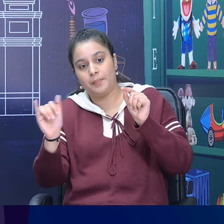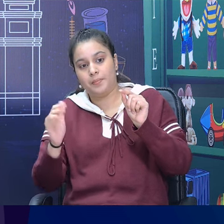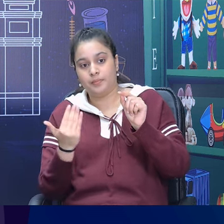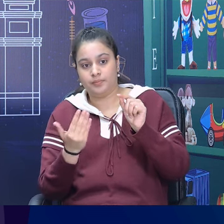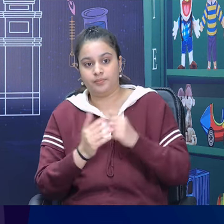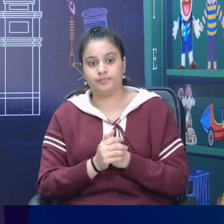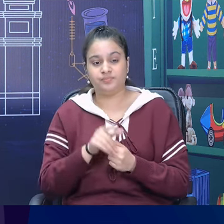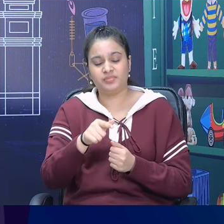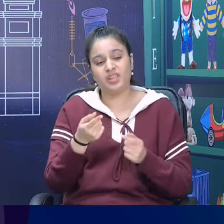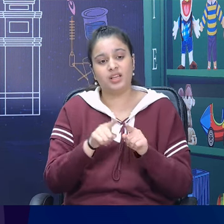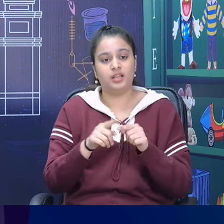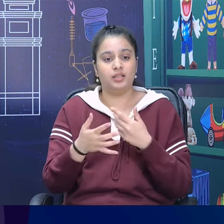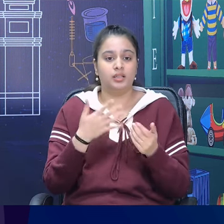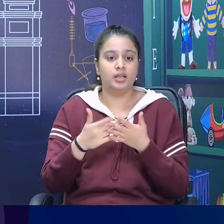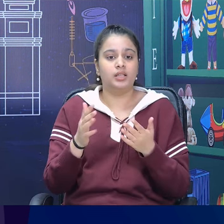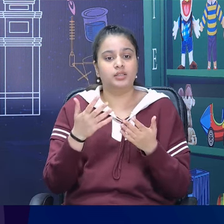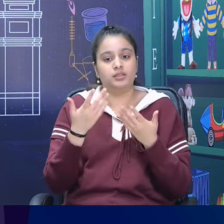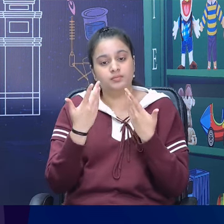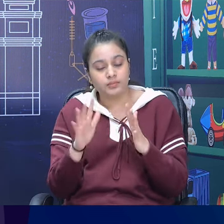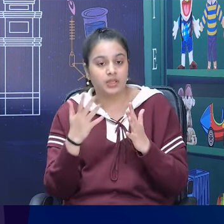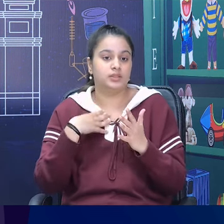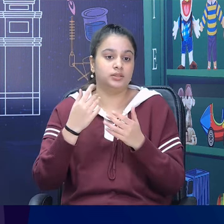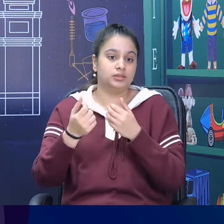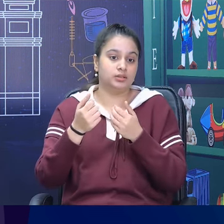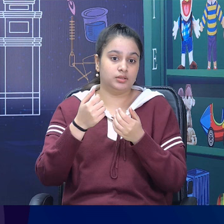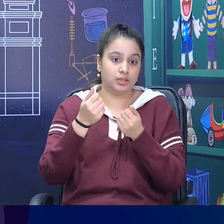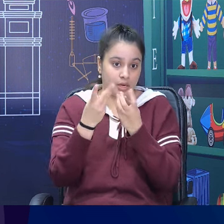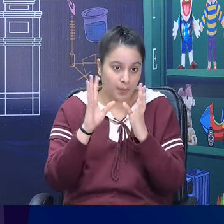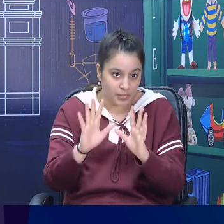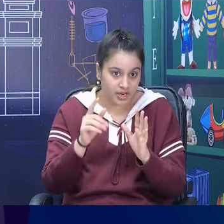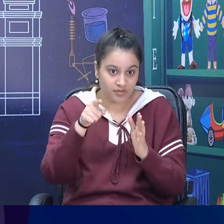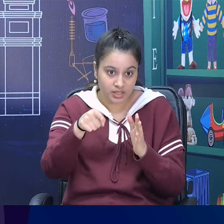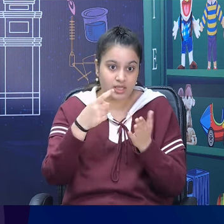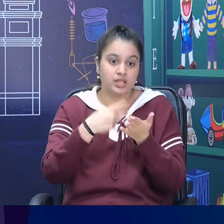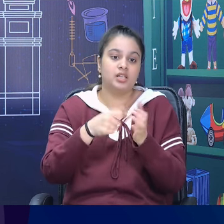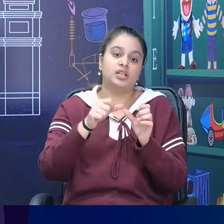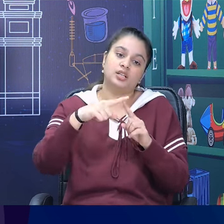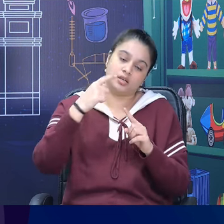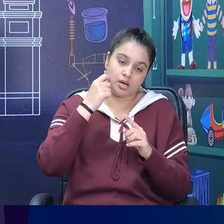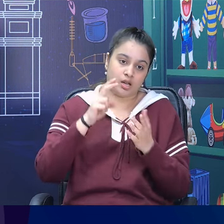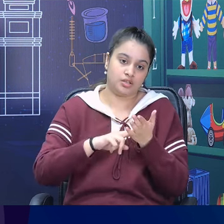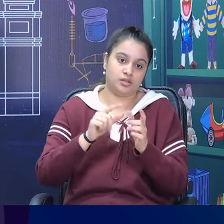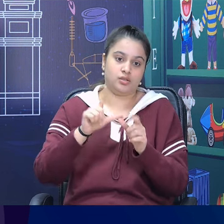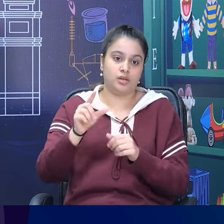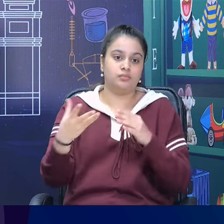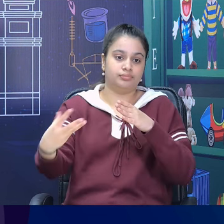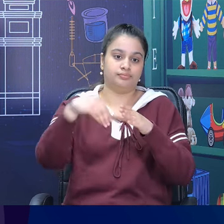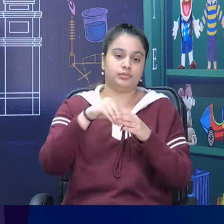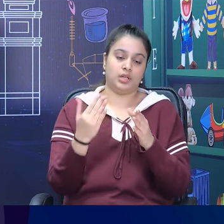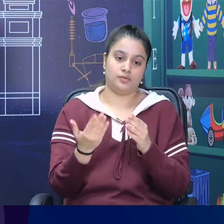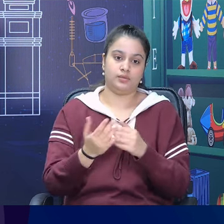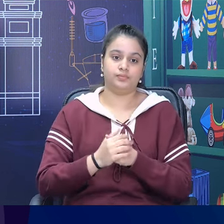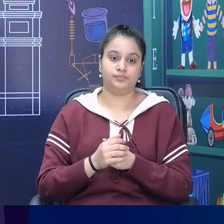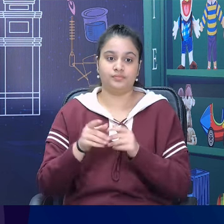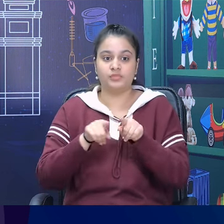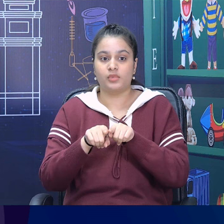जैसे हमने बात करी ये भी नॉन टर्मिनेटिंग एंड रिपीटिंग डेसिमल है यह भी रेशनल नंबर्स की कैटेगरी में आते हैं इसका एक एग्जांपल जैसे हम देख